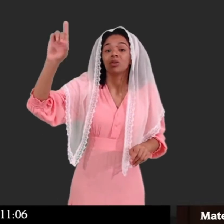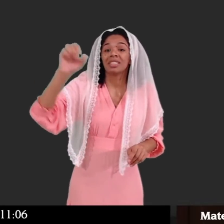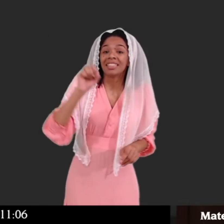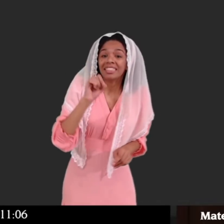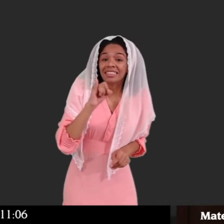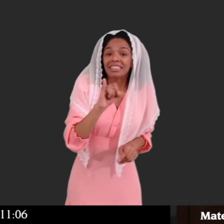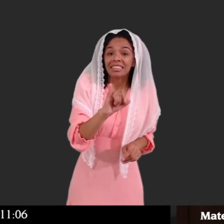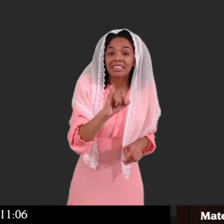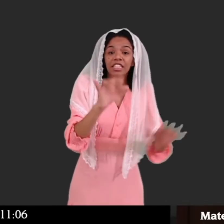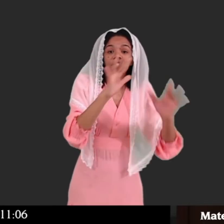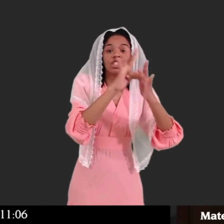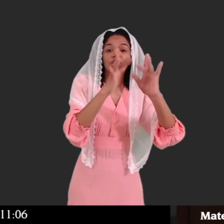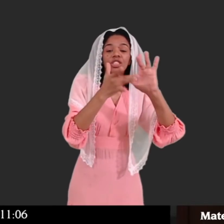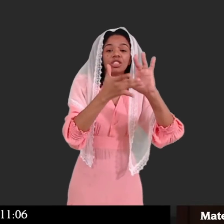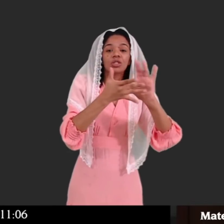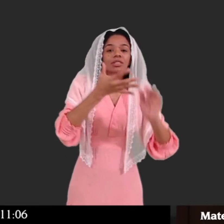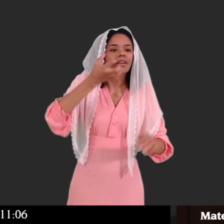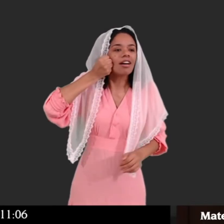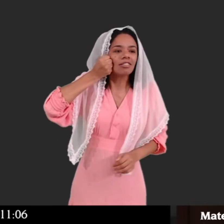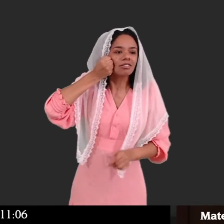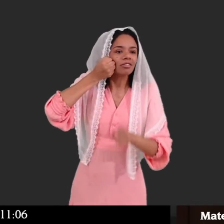filhos em Jesus Cristo, nosso Senhor.